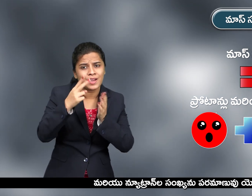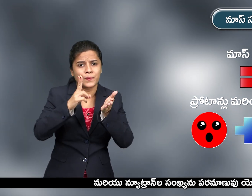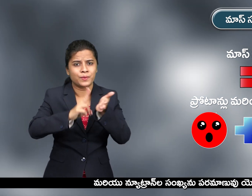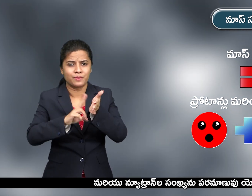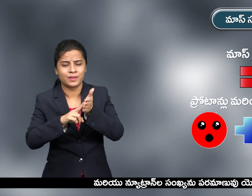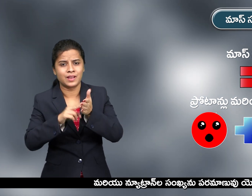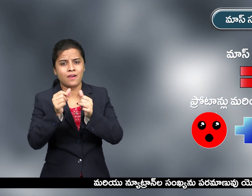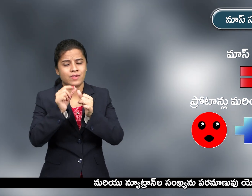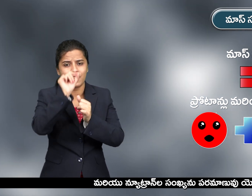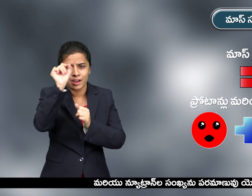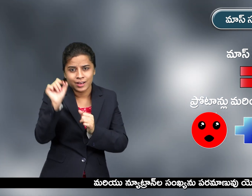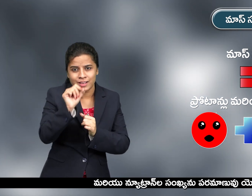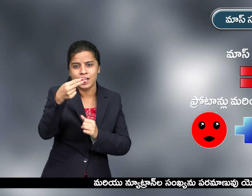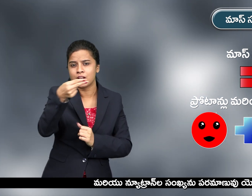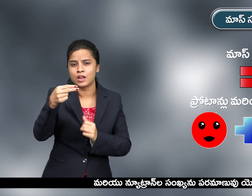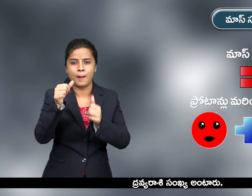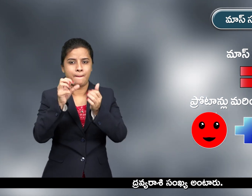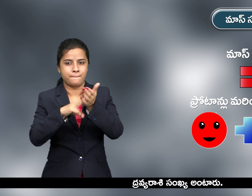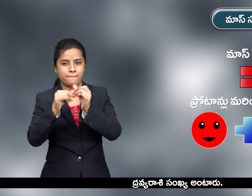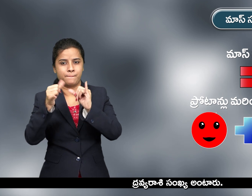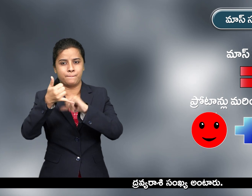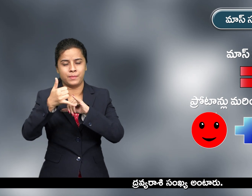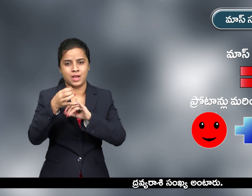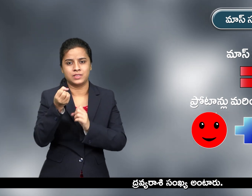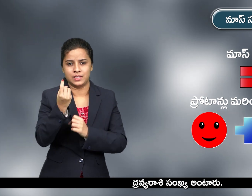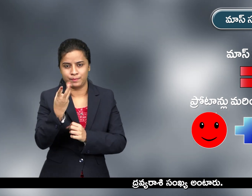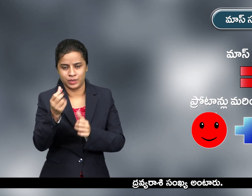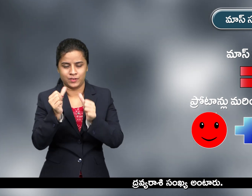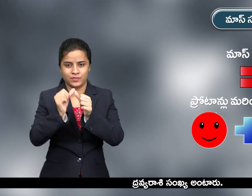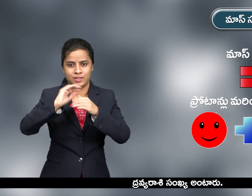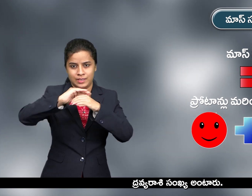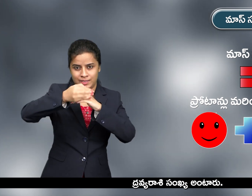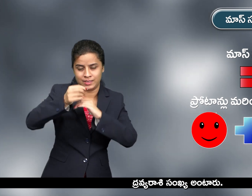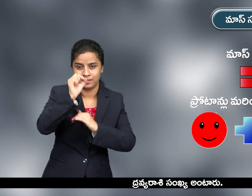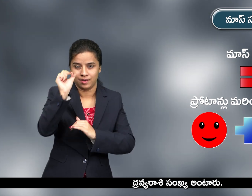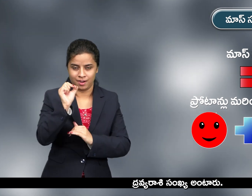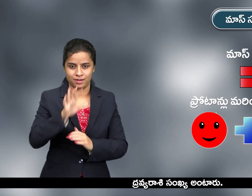న్యూట్రాన్ల సంఖ్యను పరమాణువు యొక్క ద్రవ్యరాశి సంఖ్య అంటారు.